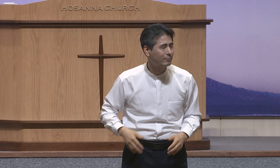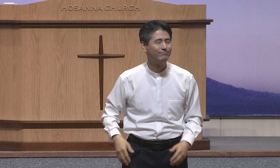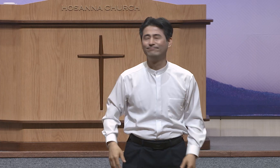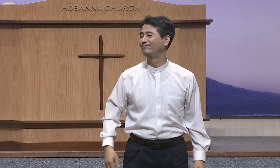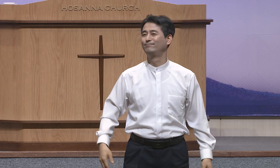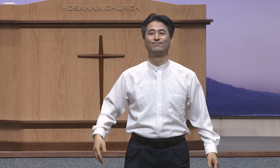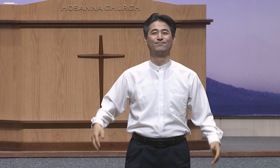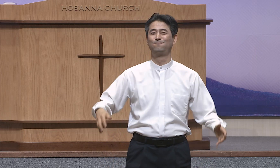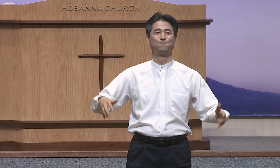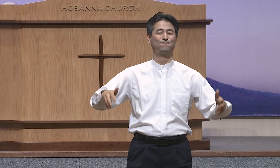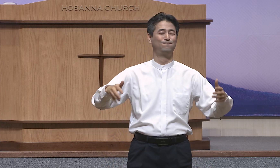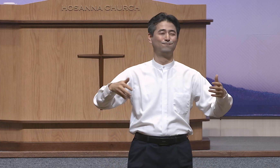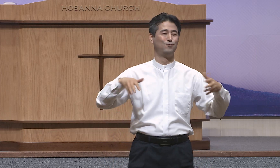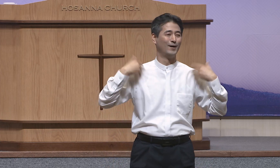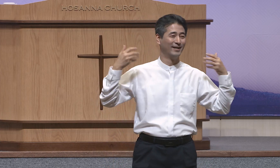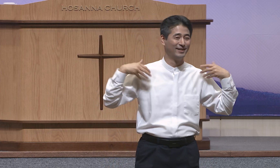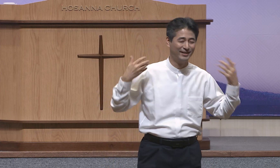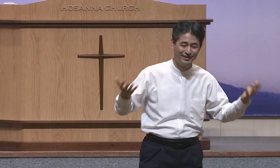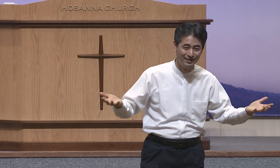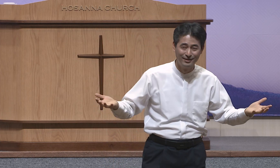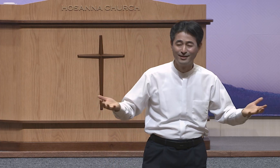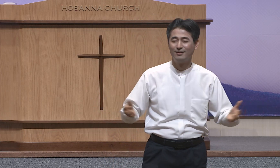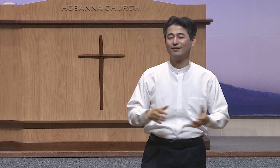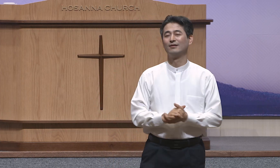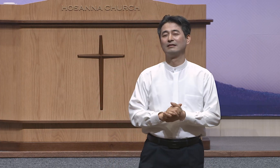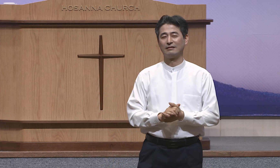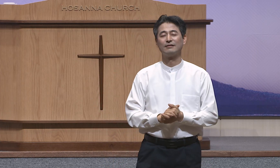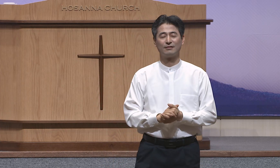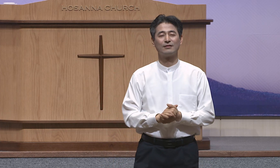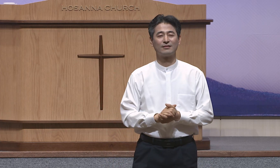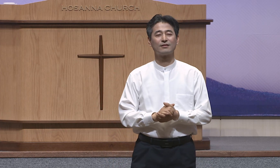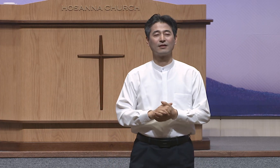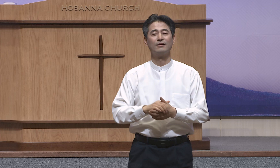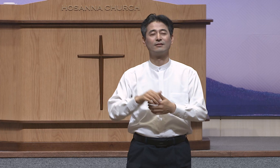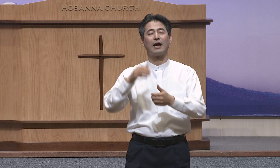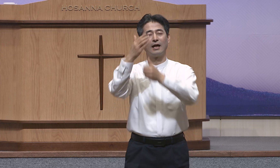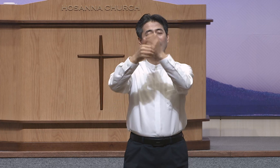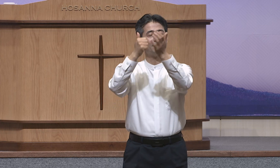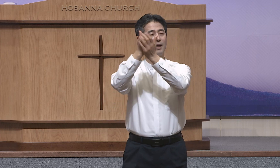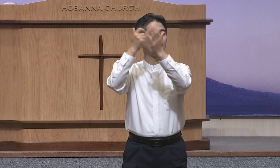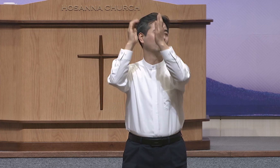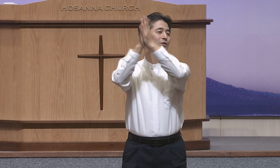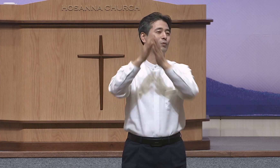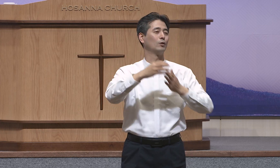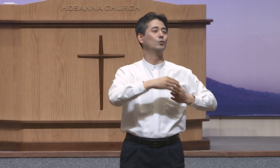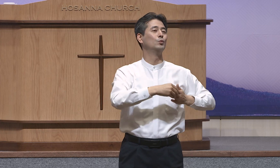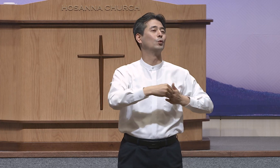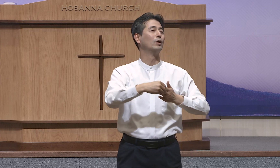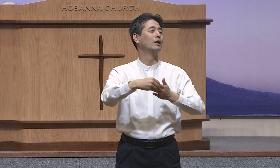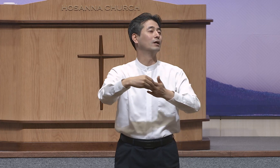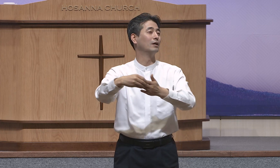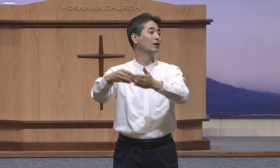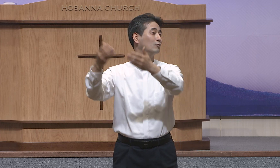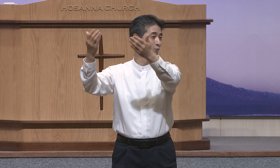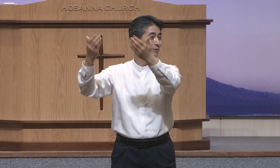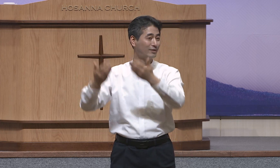앞날을 살아간다는 게 초등학교 학생이었지만 캄캄했습니다. 그때는 예수님도 몰랐고 하나님도